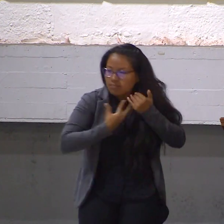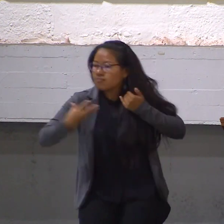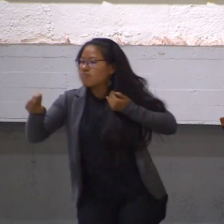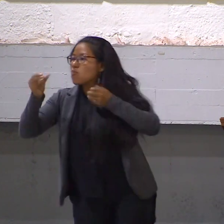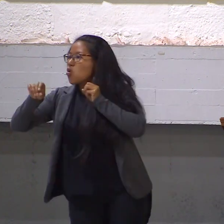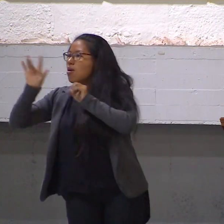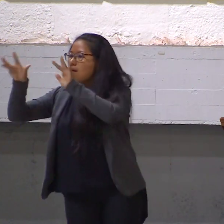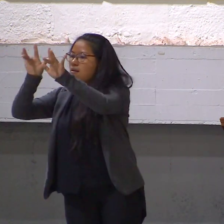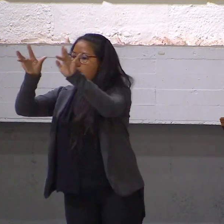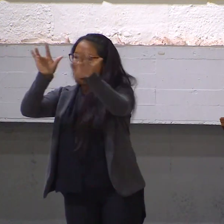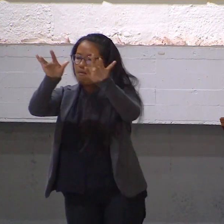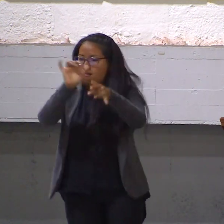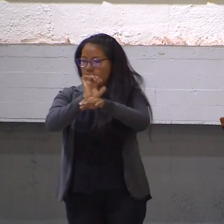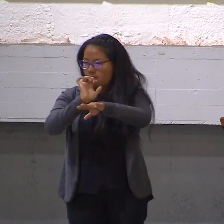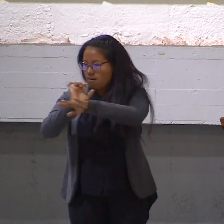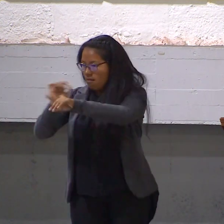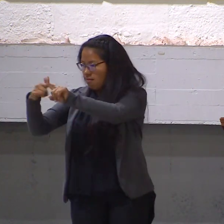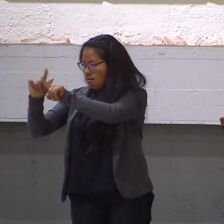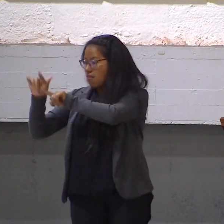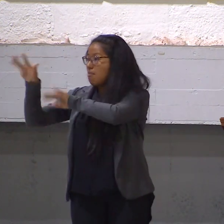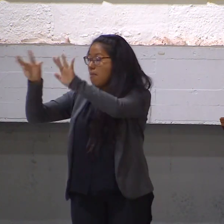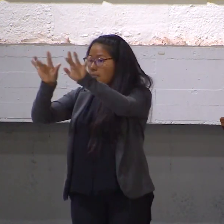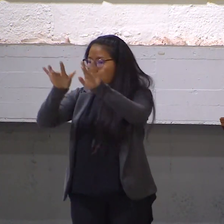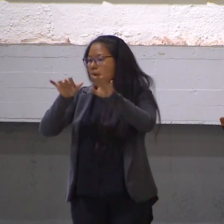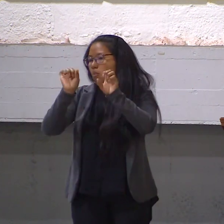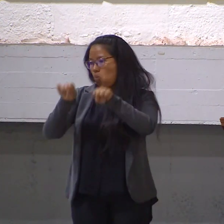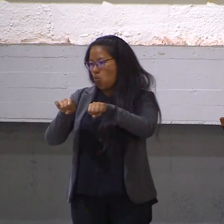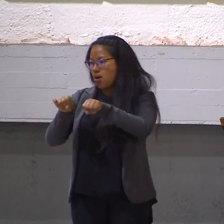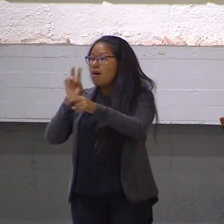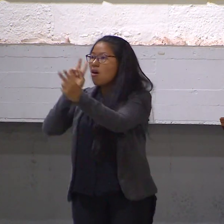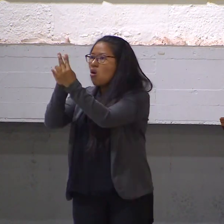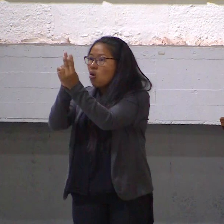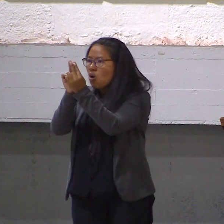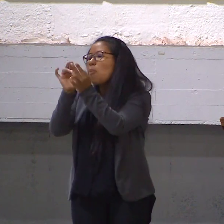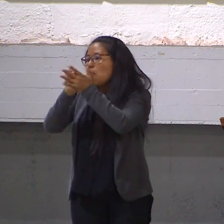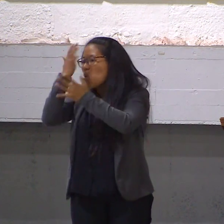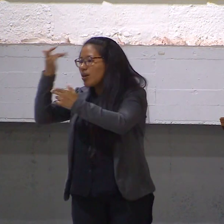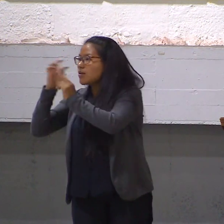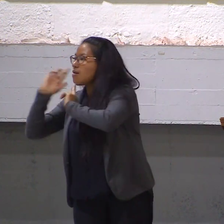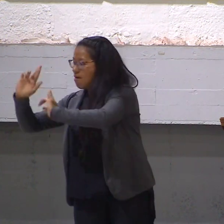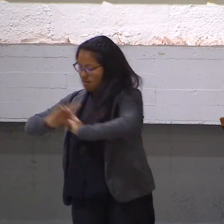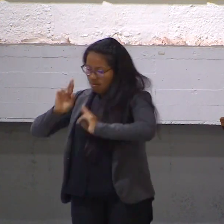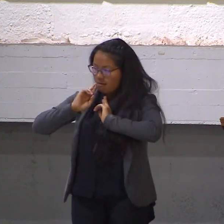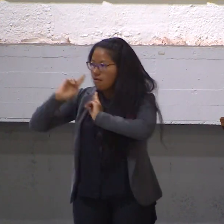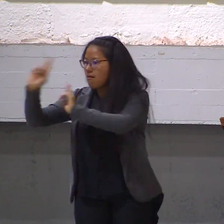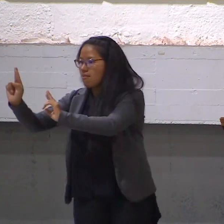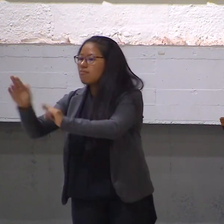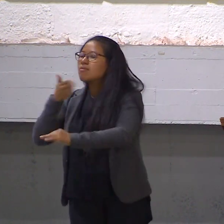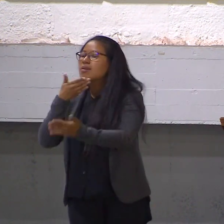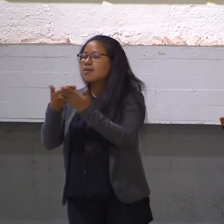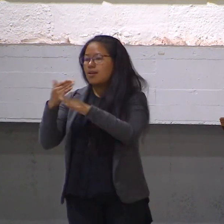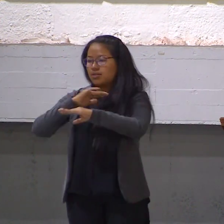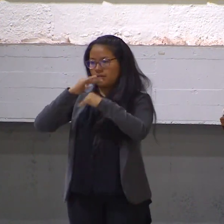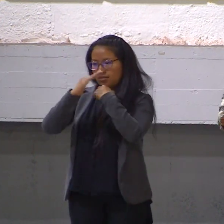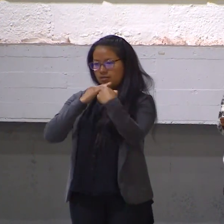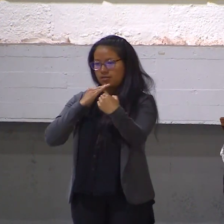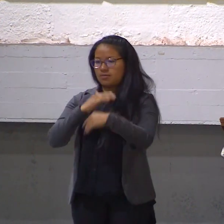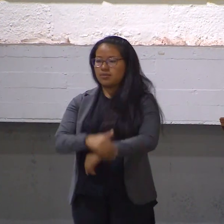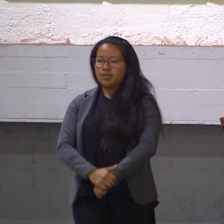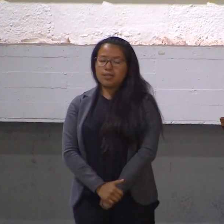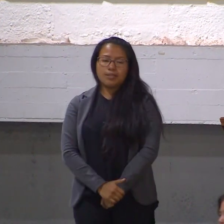conozcan las otras entidades así nos reconocemos entre todos muchas gracias por la invitación